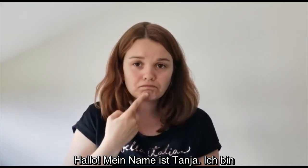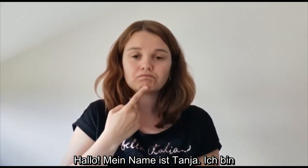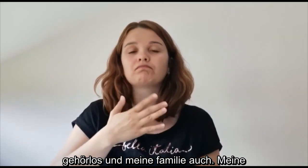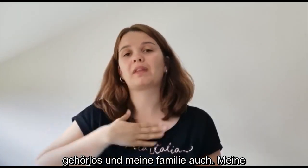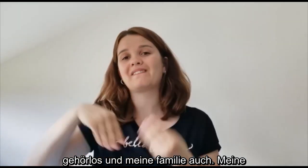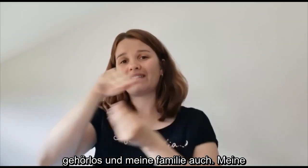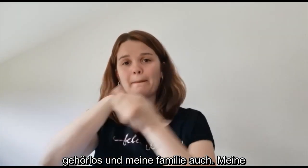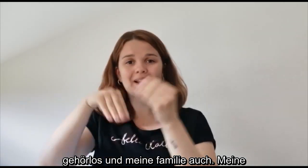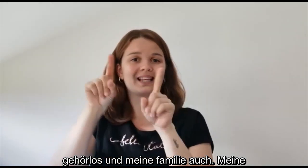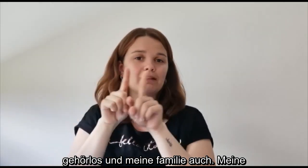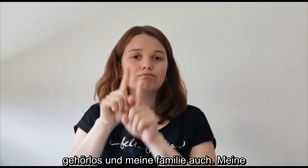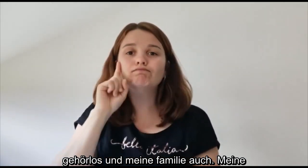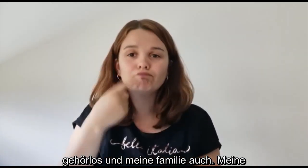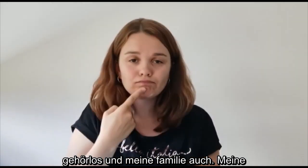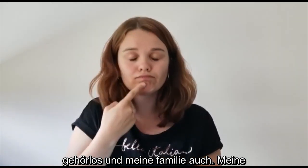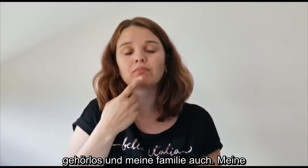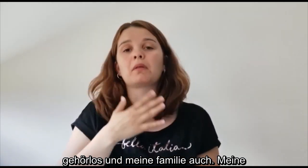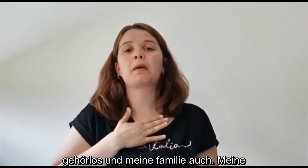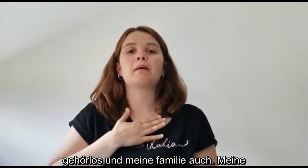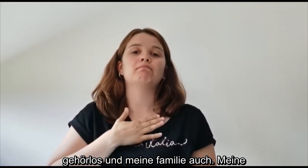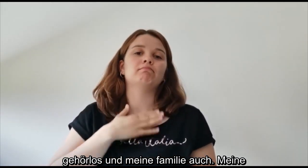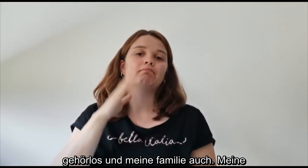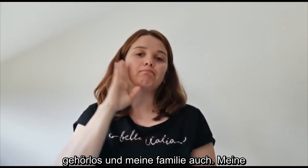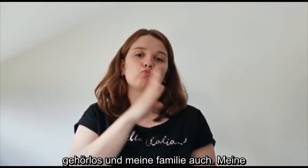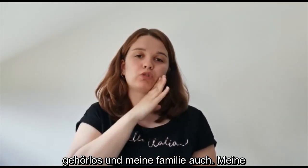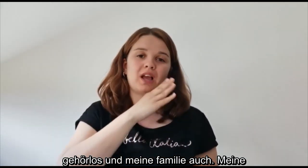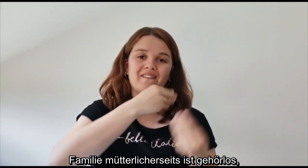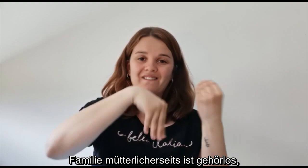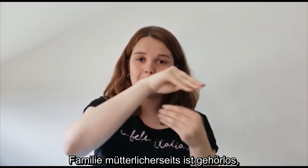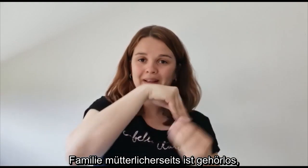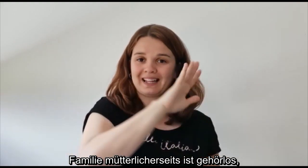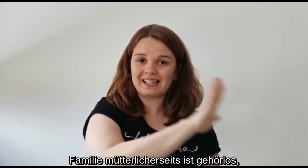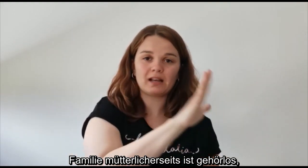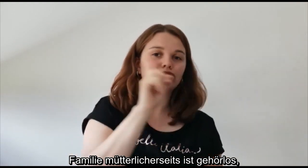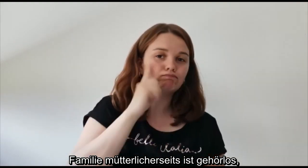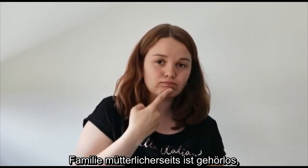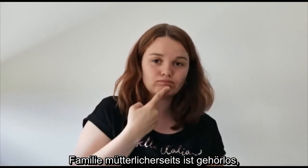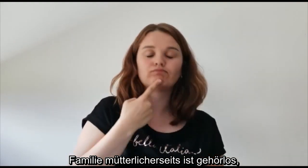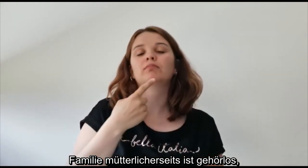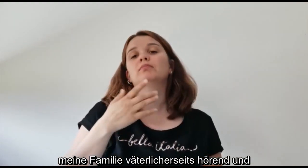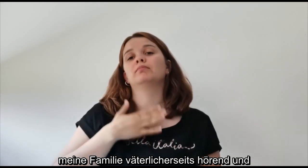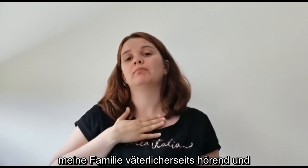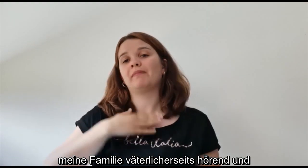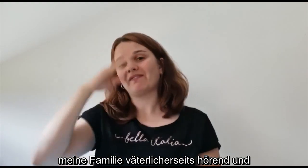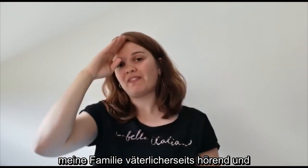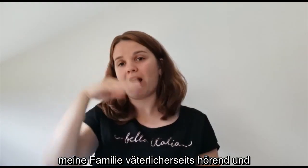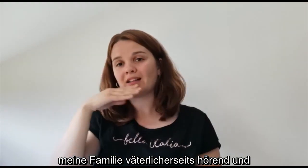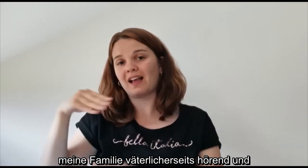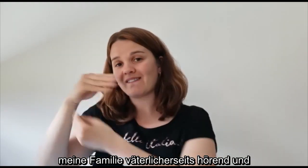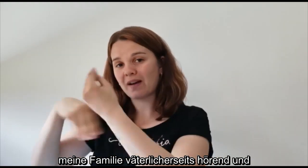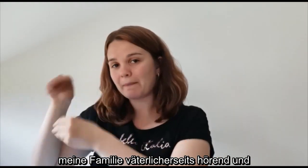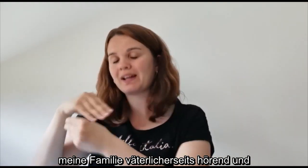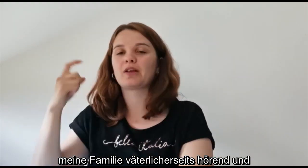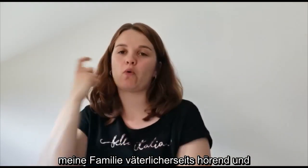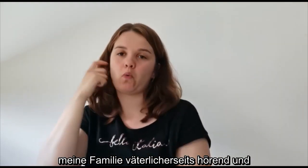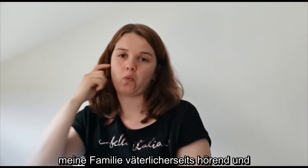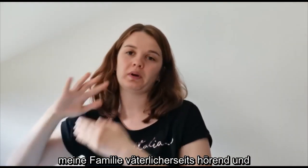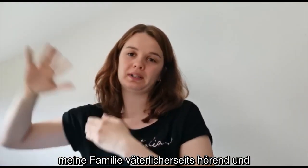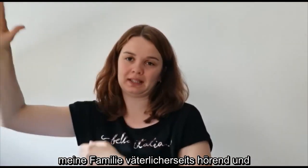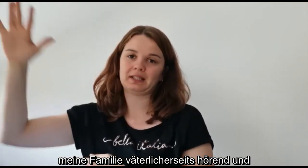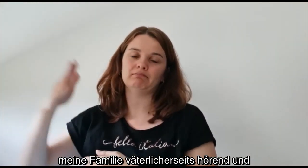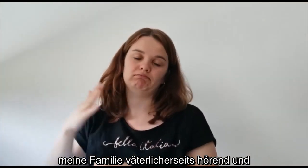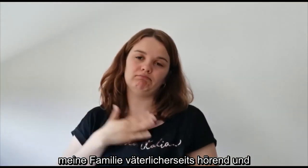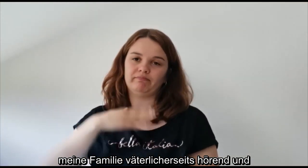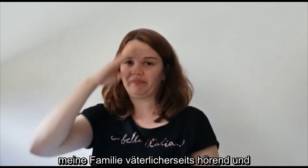Ich bin gehörlos und meine Familie auch Meine Familie mütterlicherseits ist gehörlos meine Familie väterlicherseits